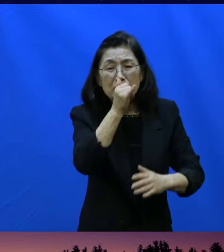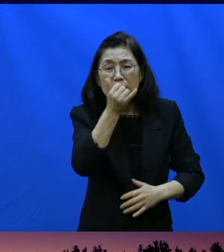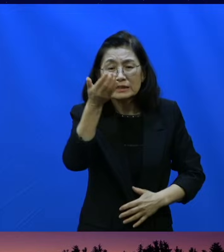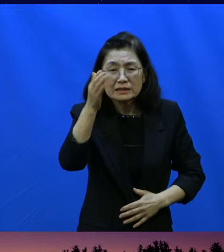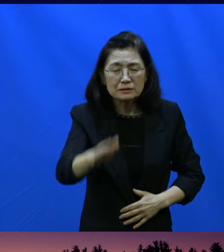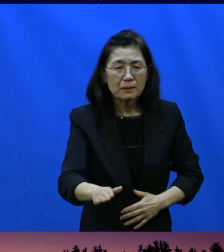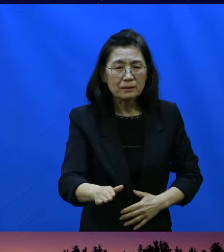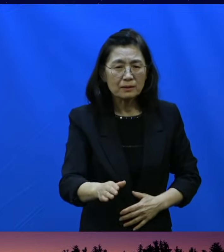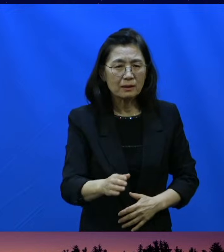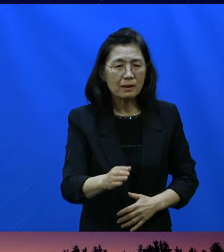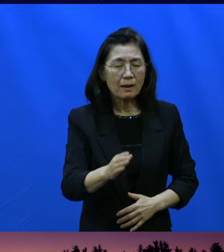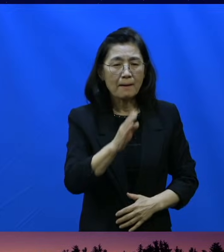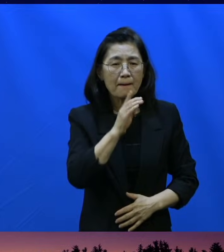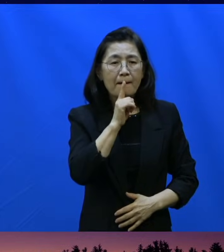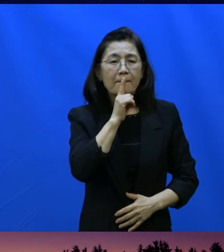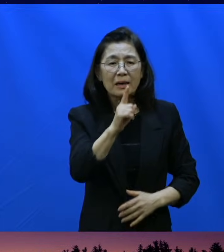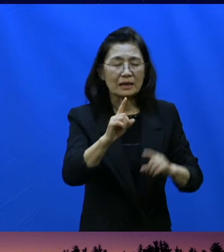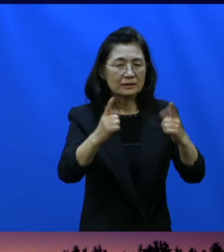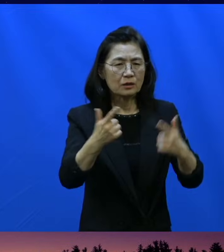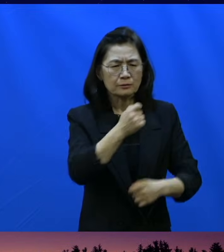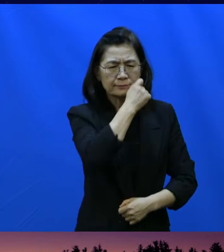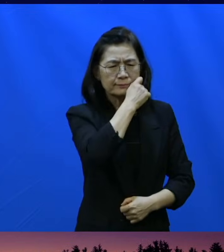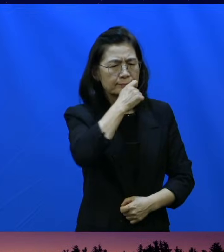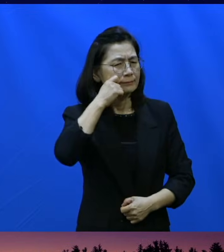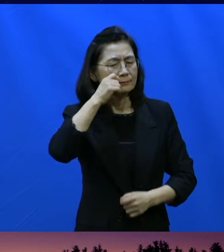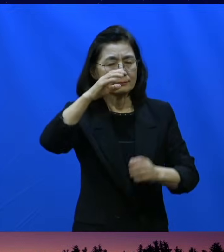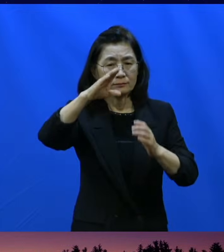해야 더 놀라운 일이 일어날 때가 있어.